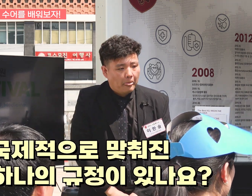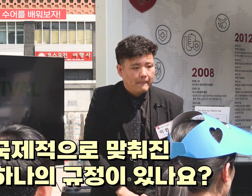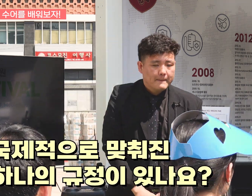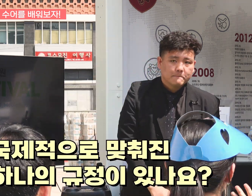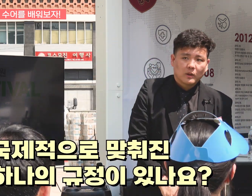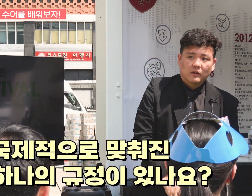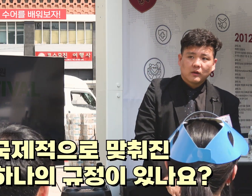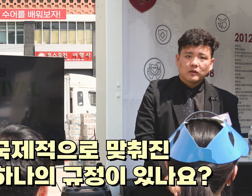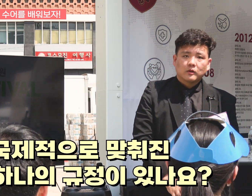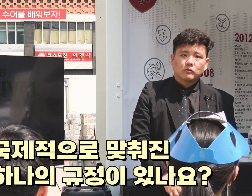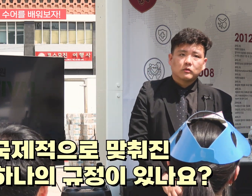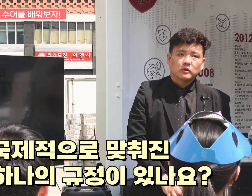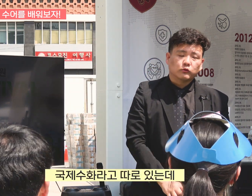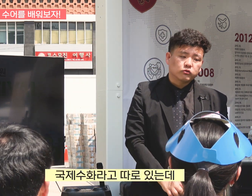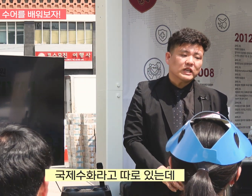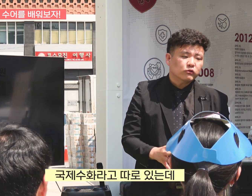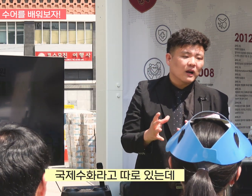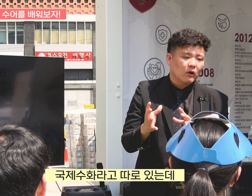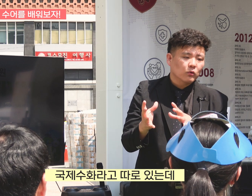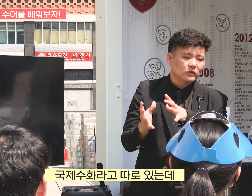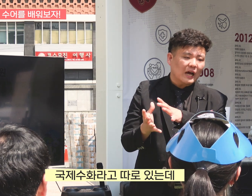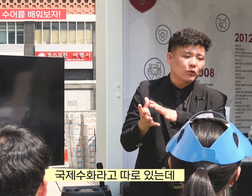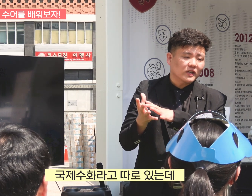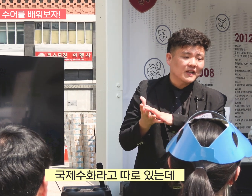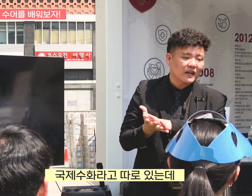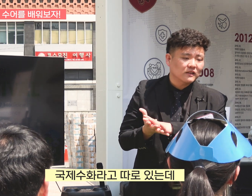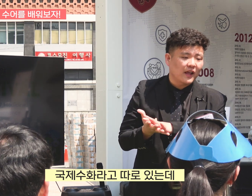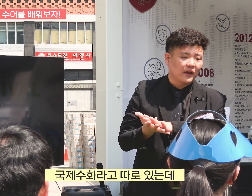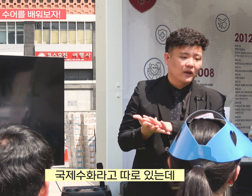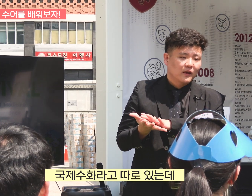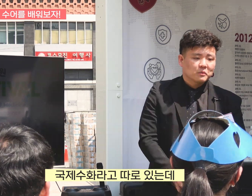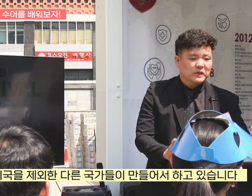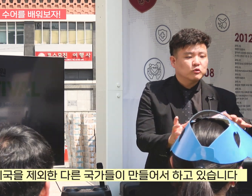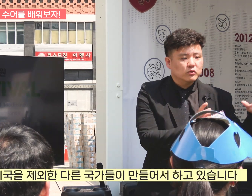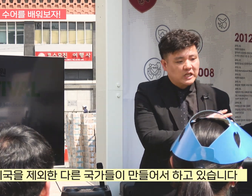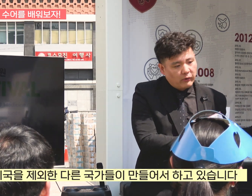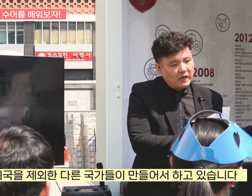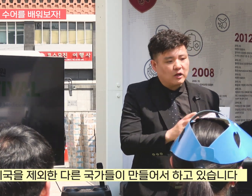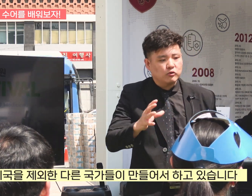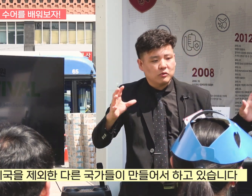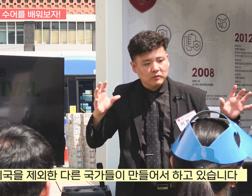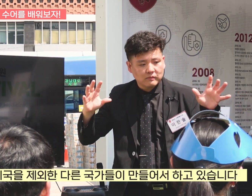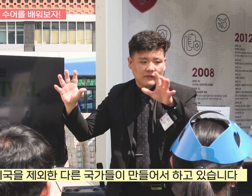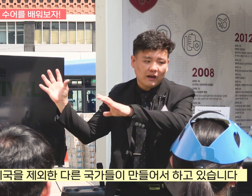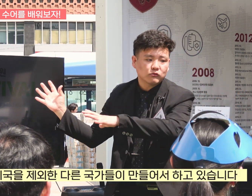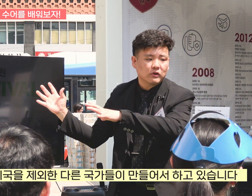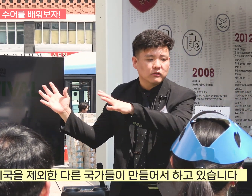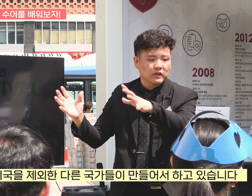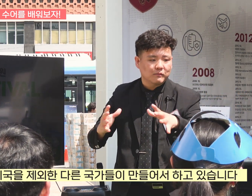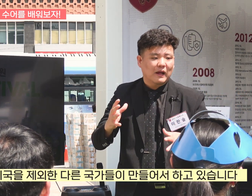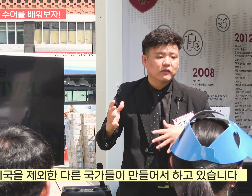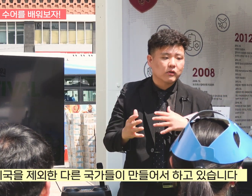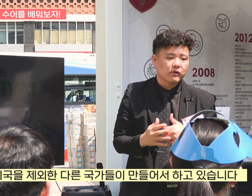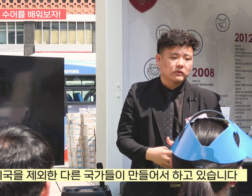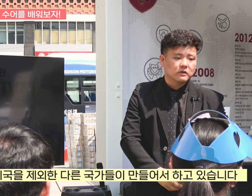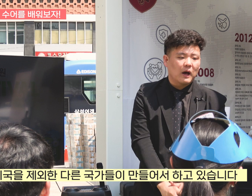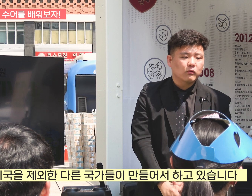그런 규정이 없는 거예요. 그래서 국제수화라고 따로 있긴 하는데 미국을 제외한 다른 국가들이 만들어서 지금 하고